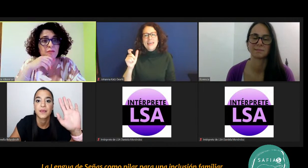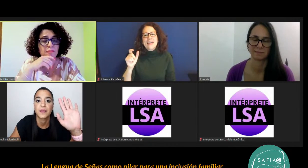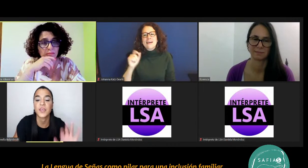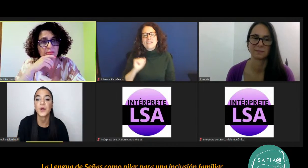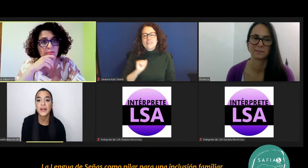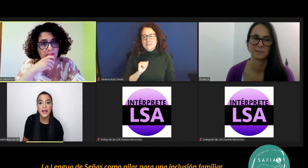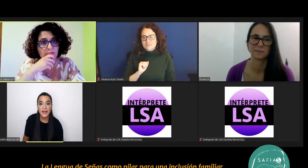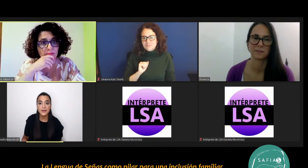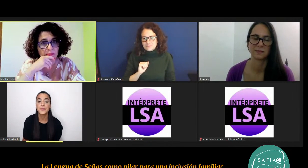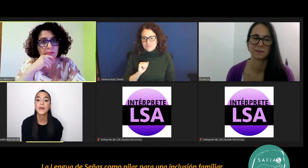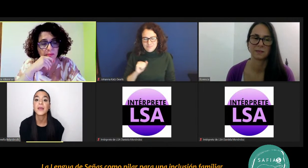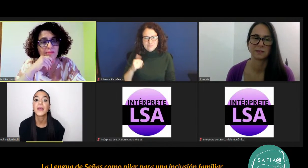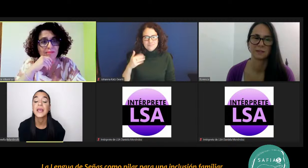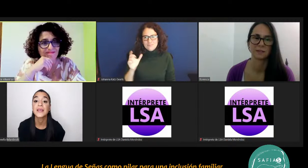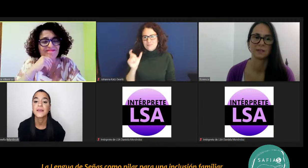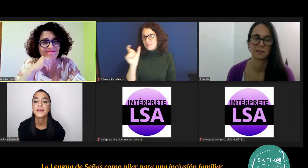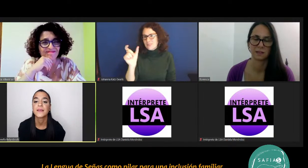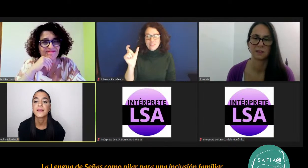Normal. Quiero agregar